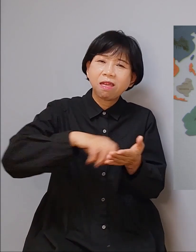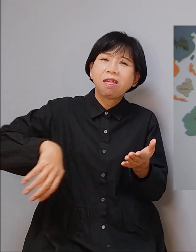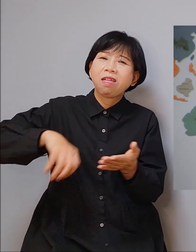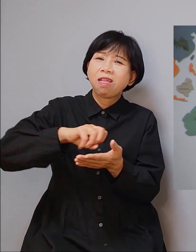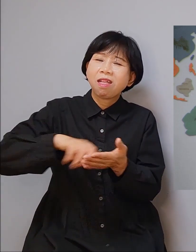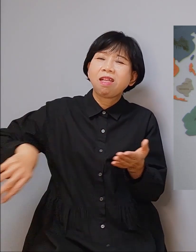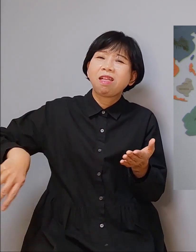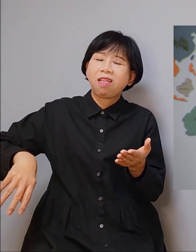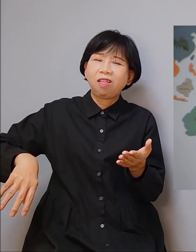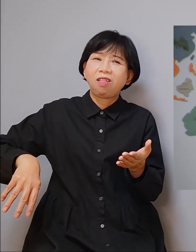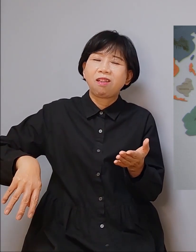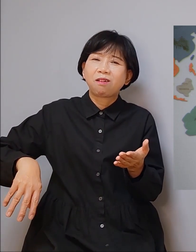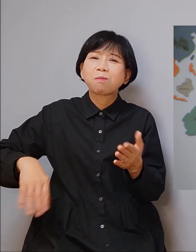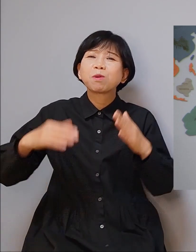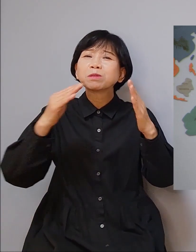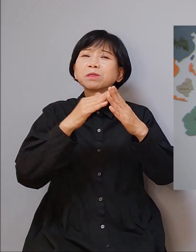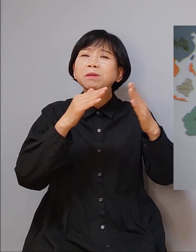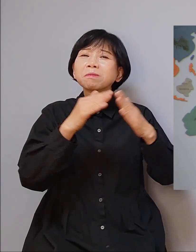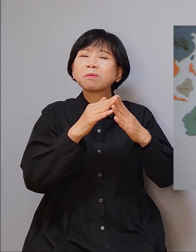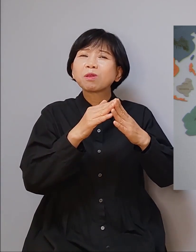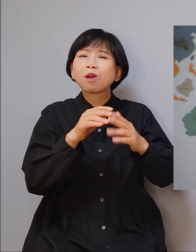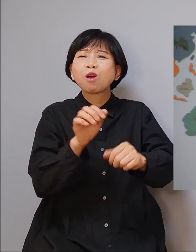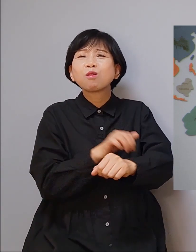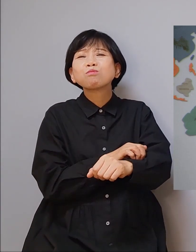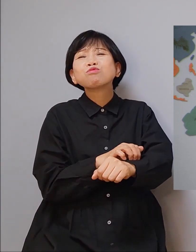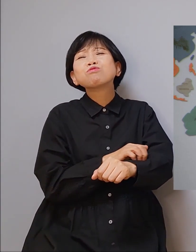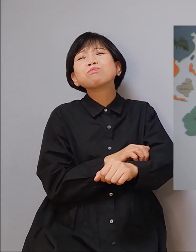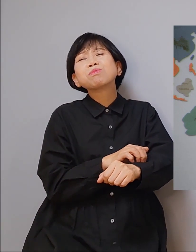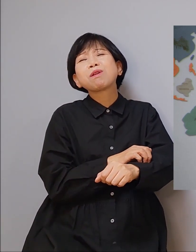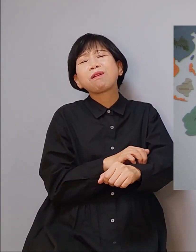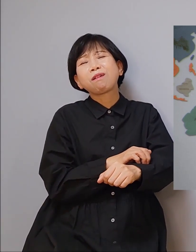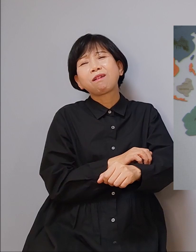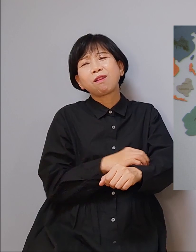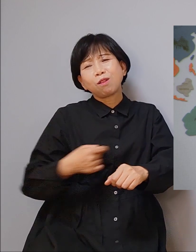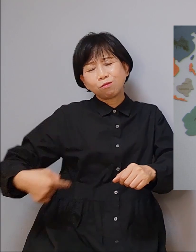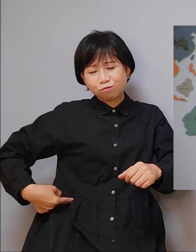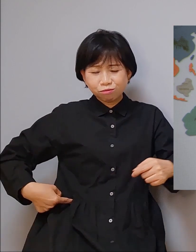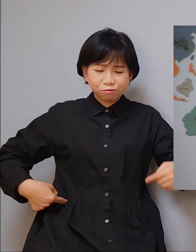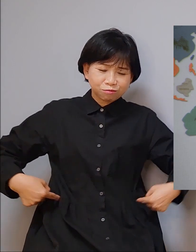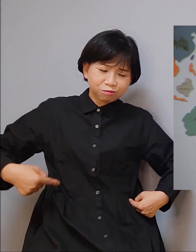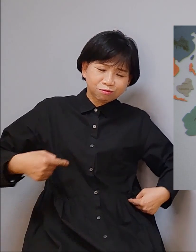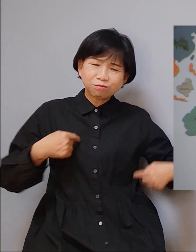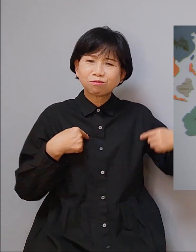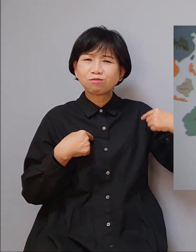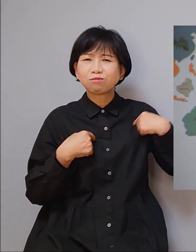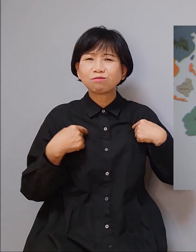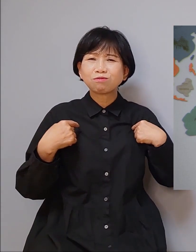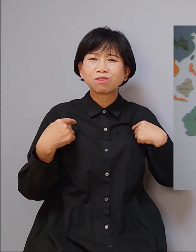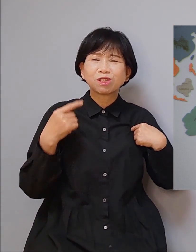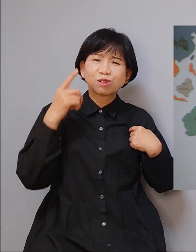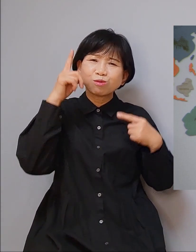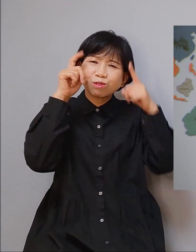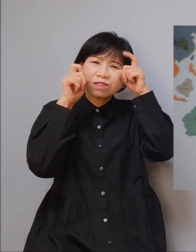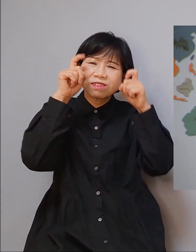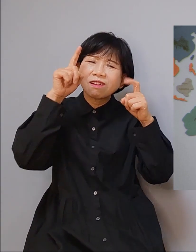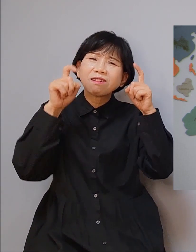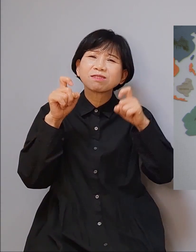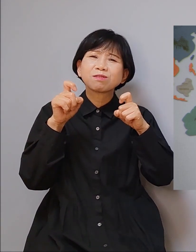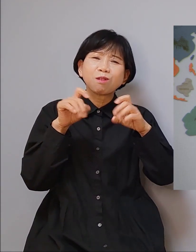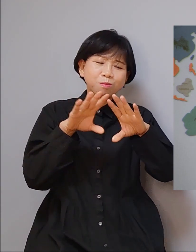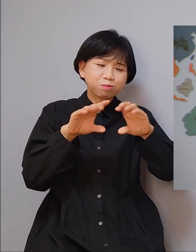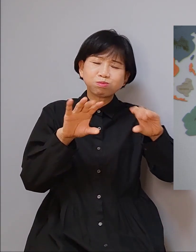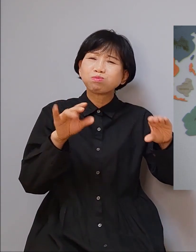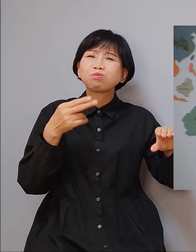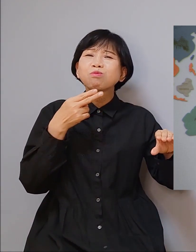곳으로 변해갑니다. 점점 여기저기를 찌르고 짜증을 유발하는 환경이 되어갑니다. 마침내 부드러운 것을